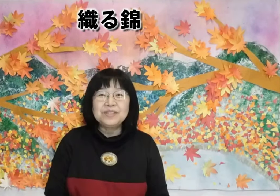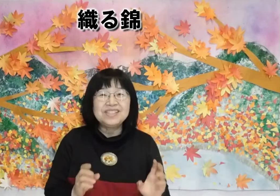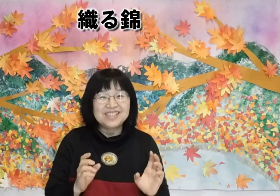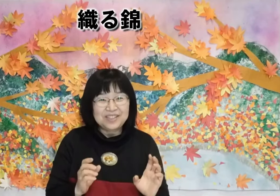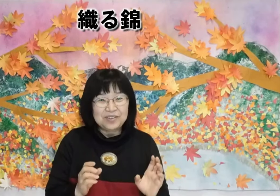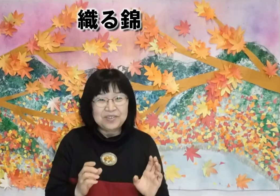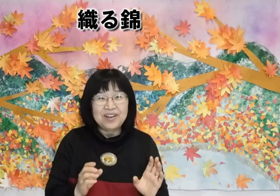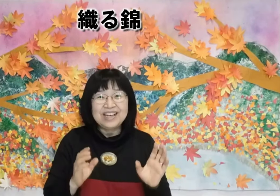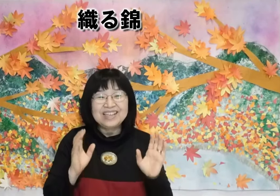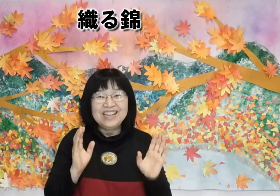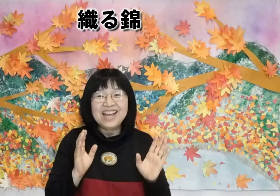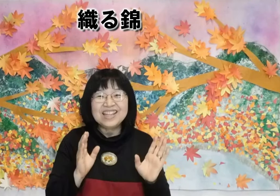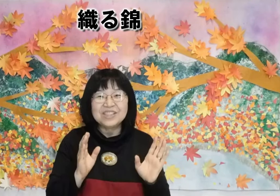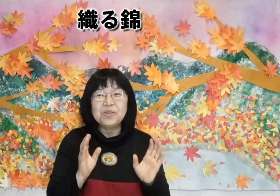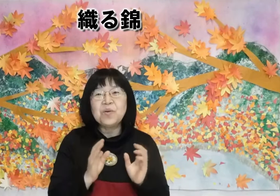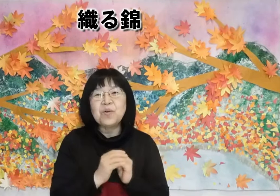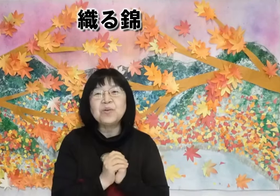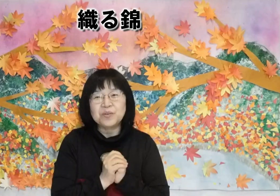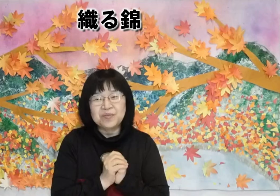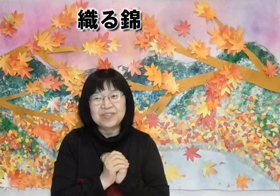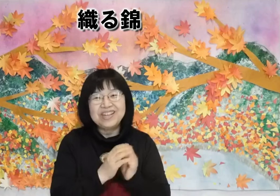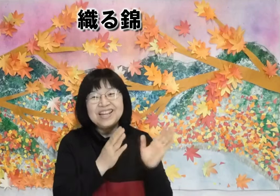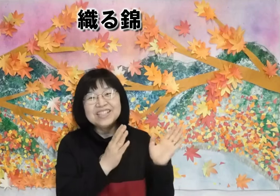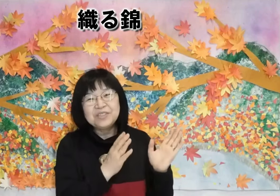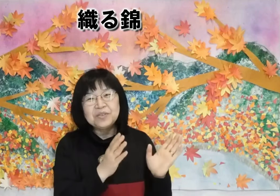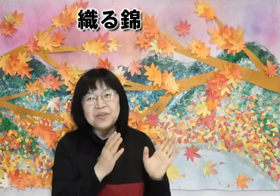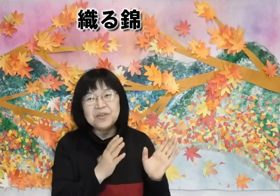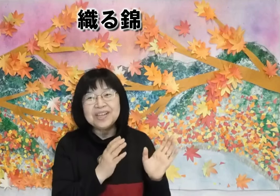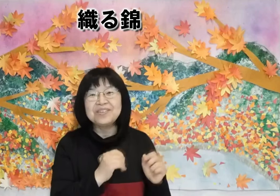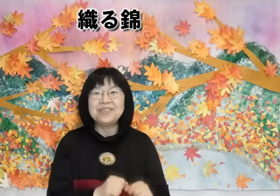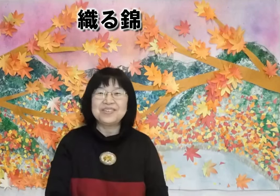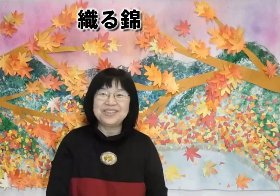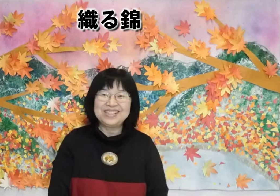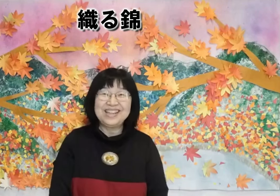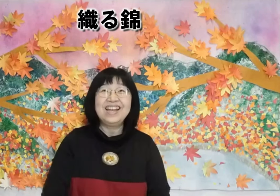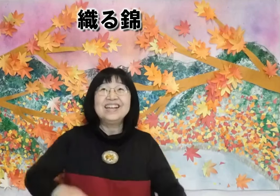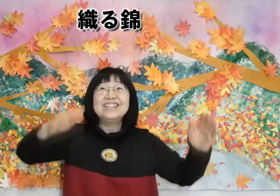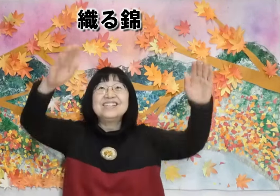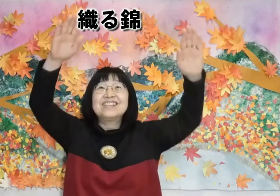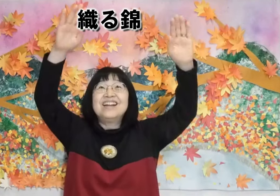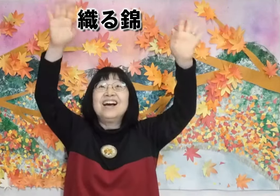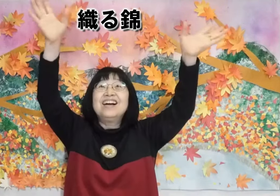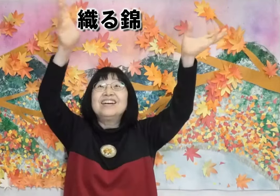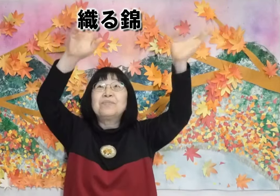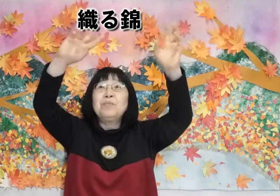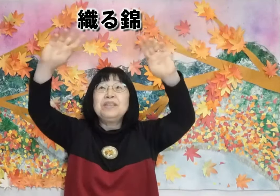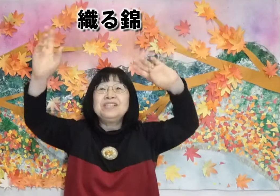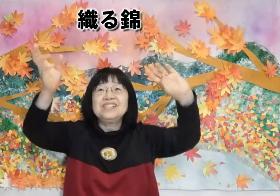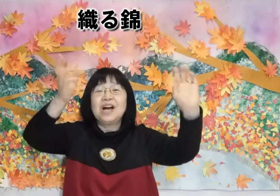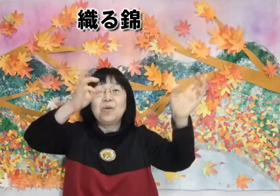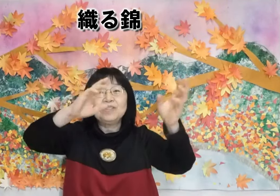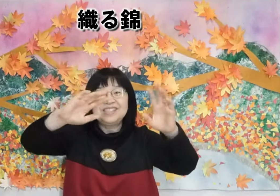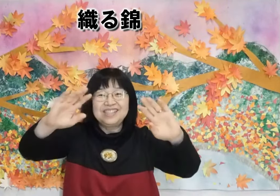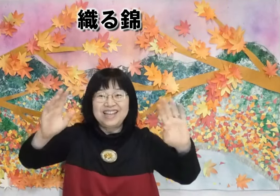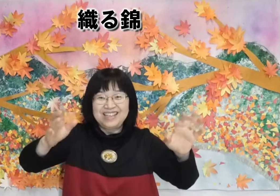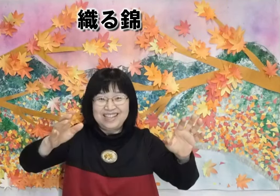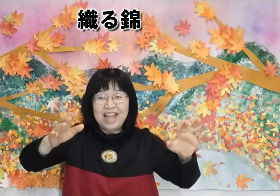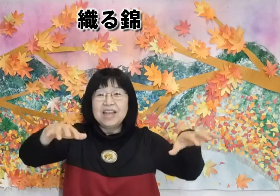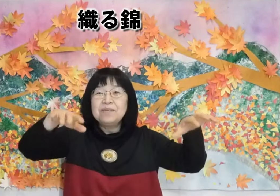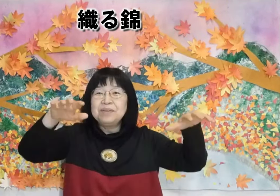錦というのは綺麗な布を織る、綺麗な布のようなということですね。ですからもみじが落ちてきて水